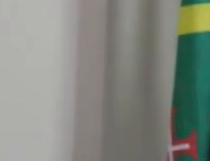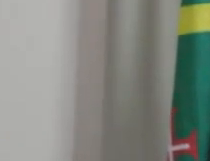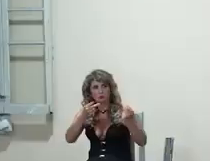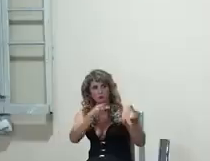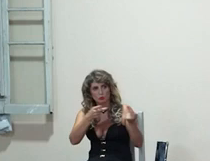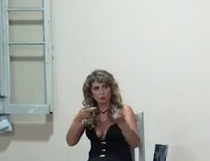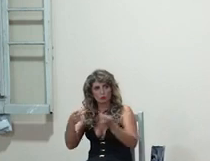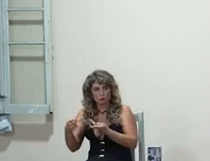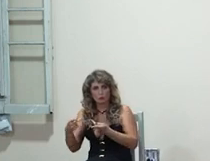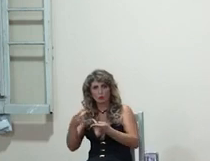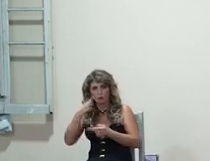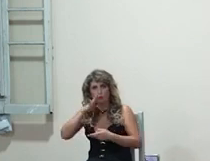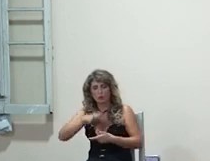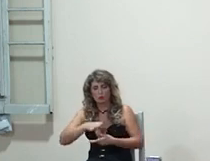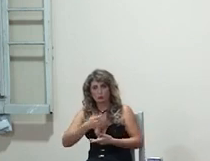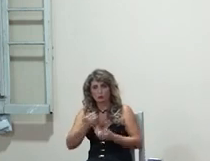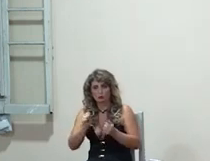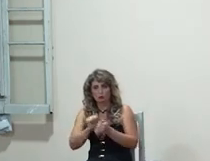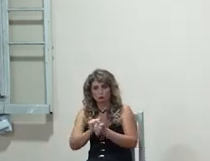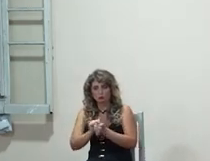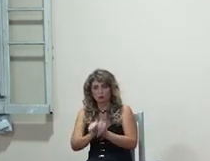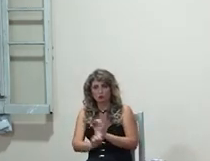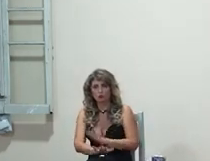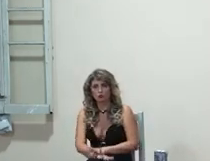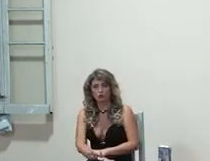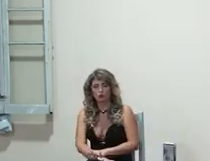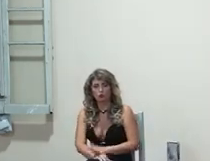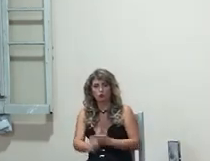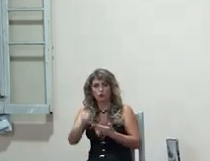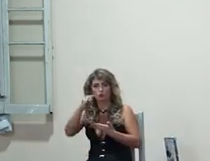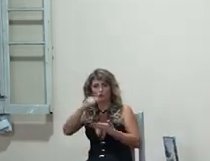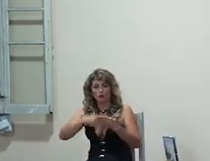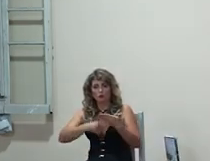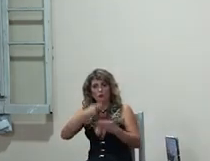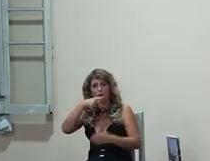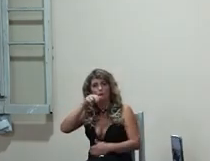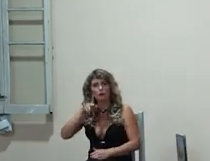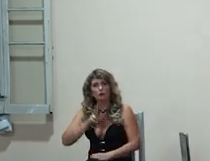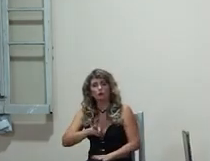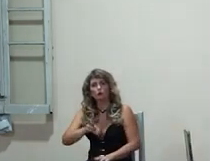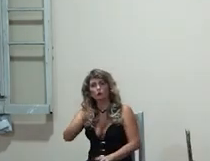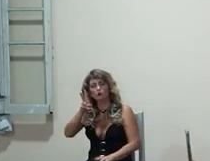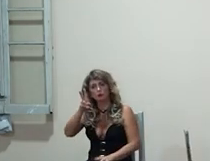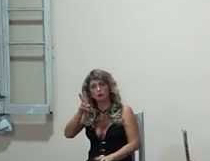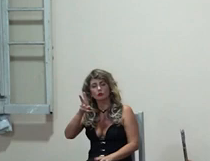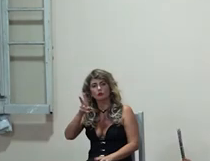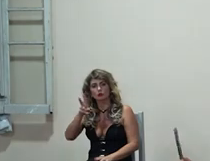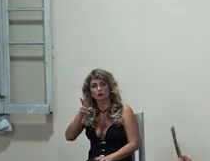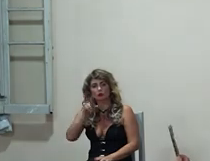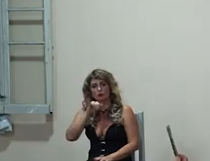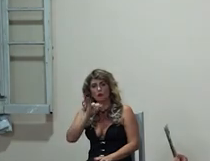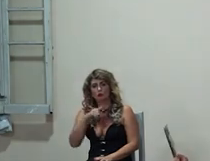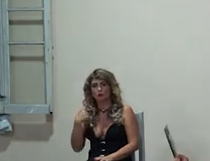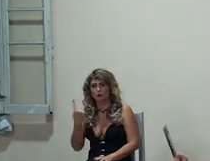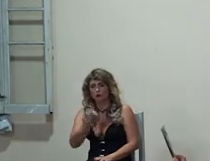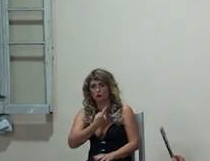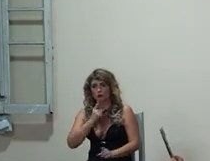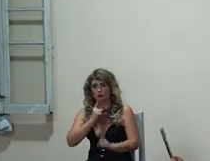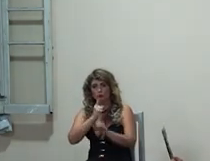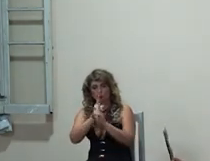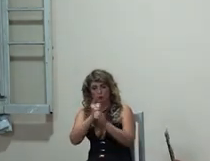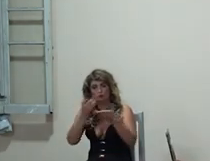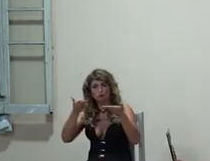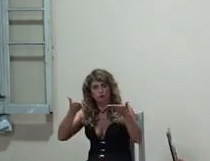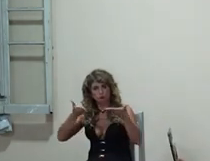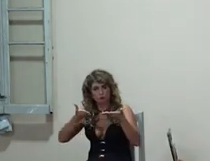fechado. Então vamos fazer uma pauta permanente. Que esse nosso encontro de